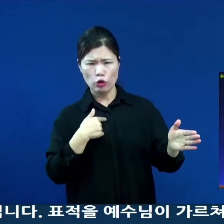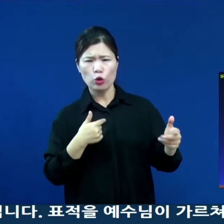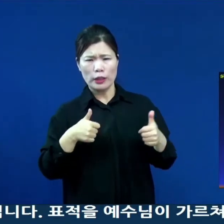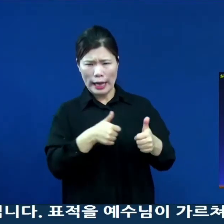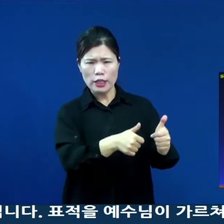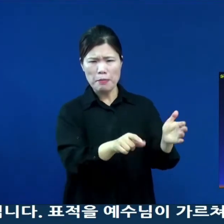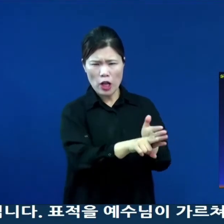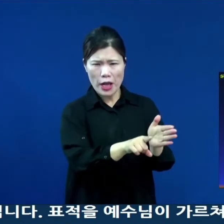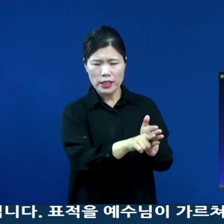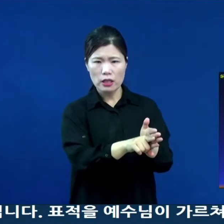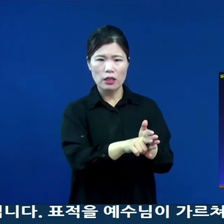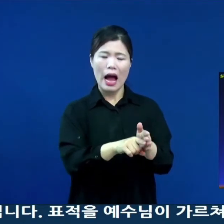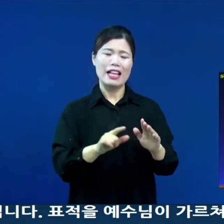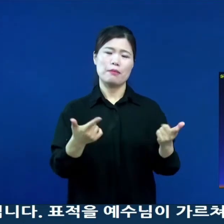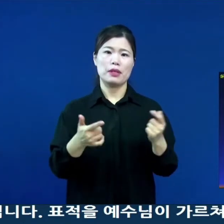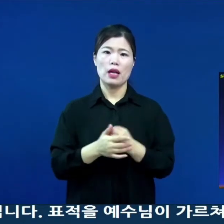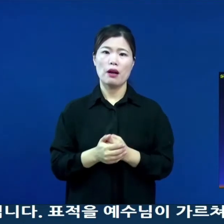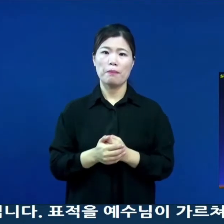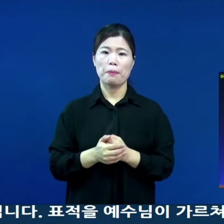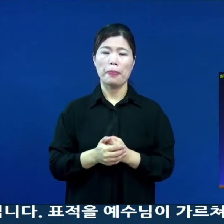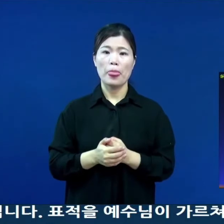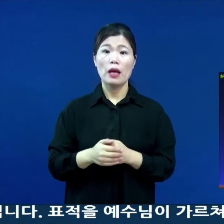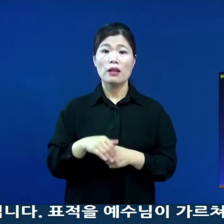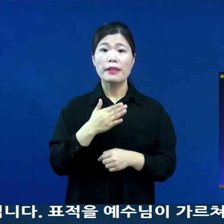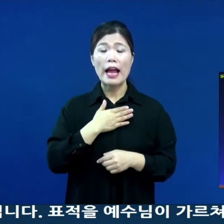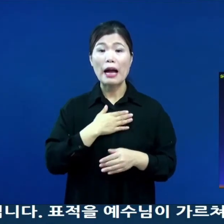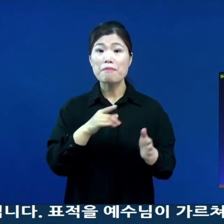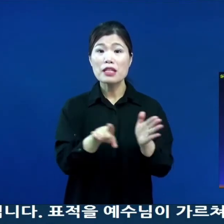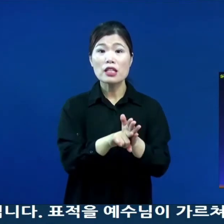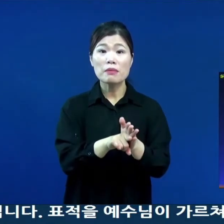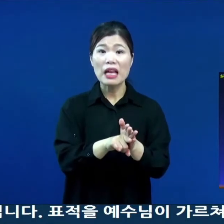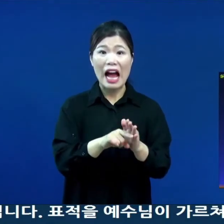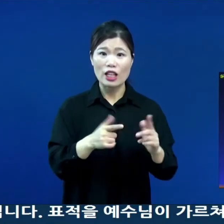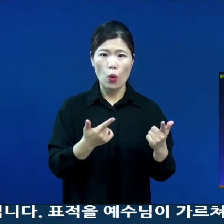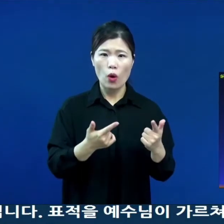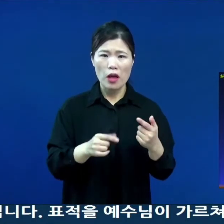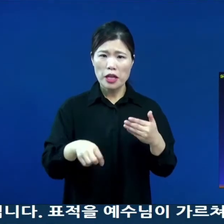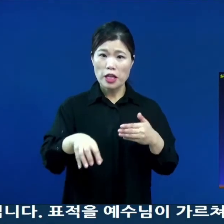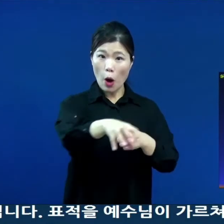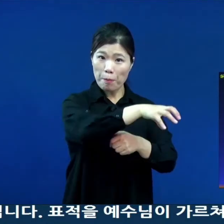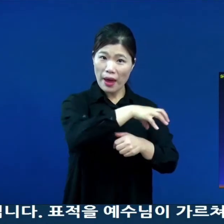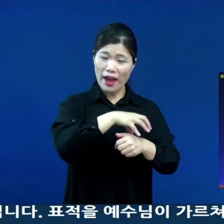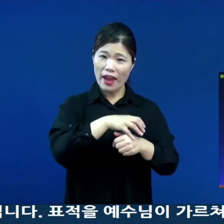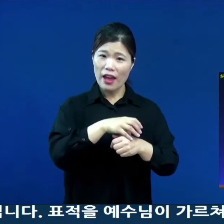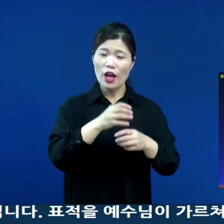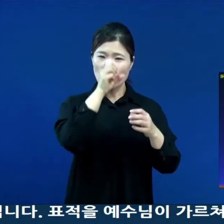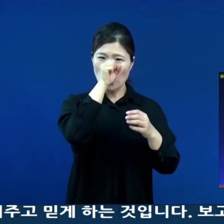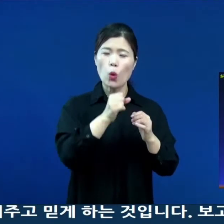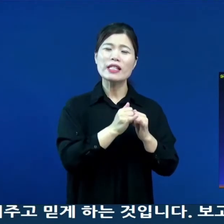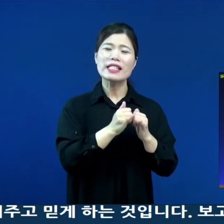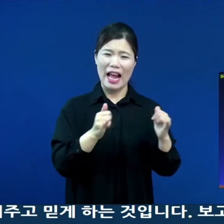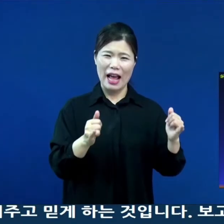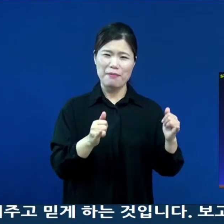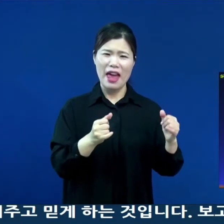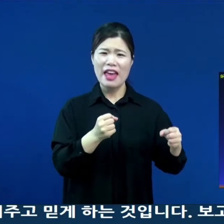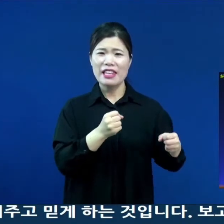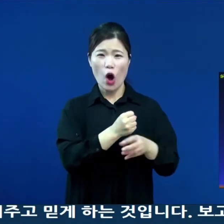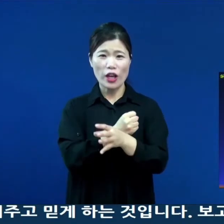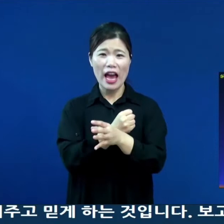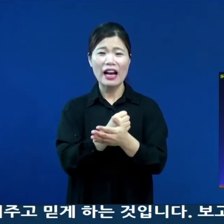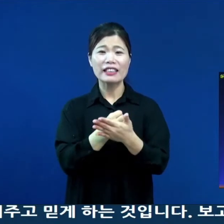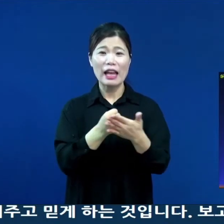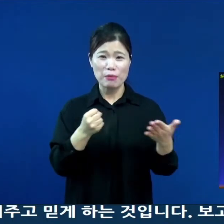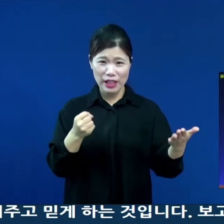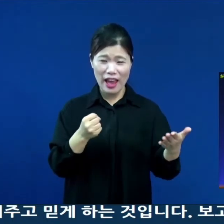이런 믿음의 종류가 참 많아요. 내가 믿음을 갖고 있는 게 아니라 옆에 좋은 사람, 믿음 좋은 사람의 영향을 받아서 내가 믿는 것